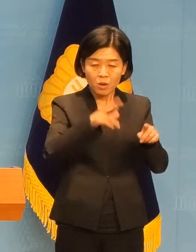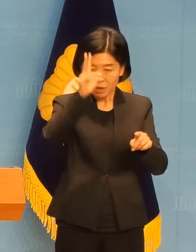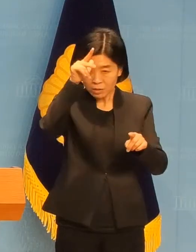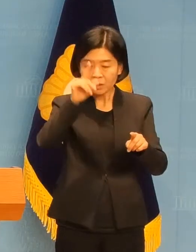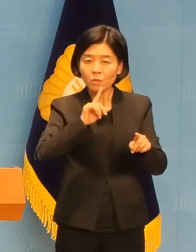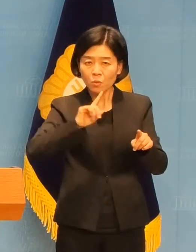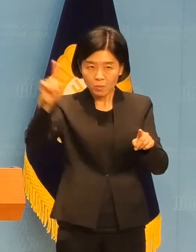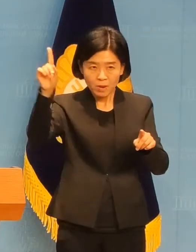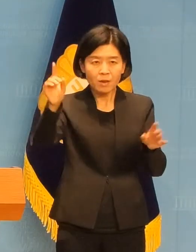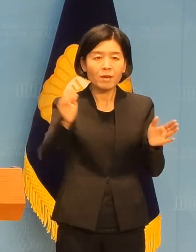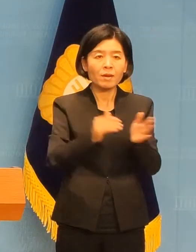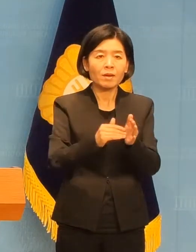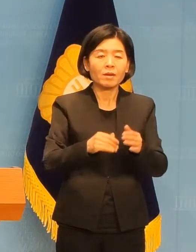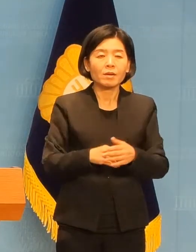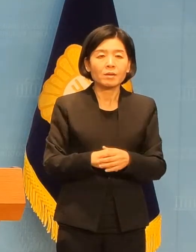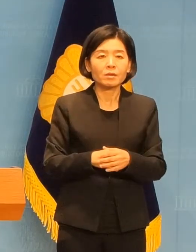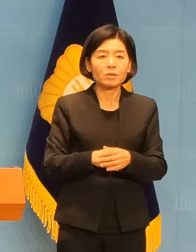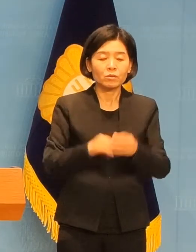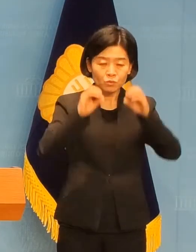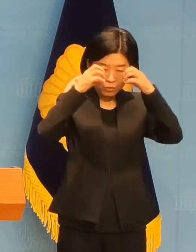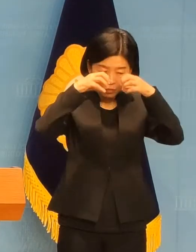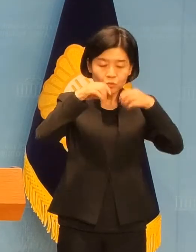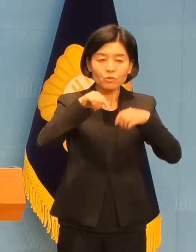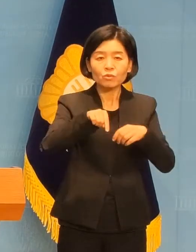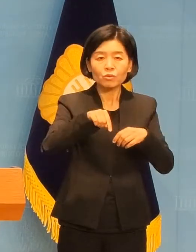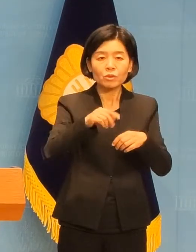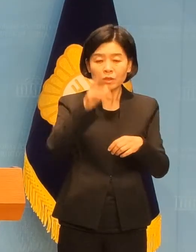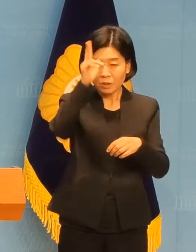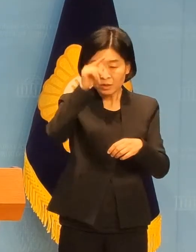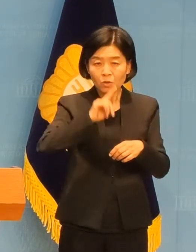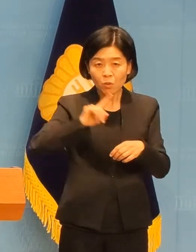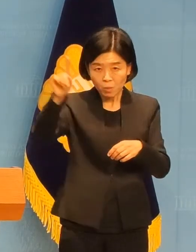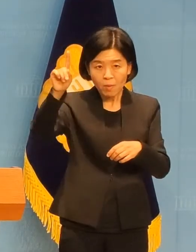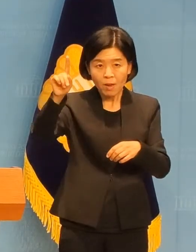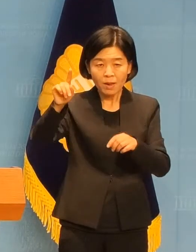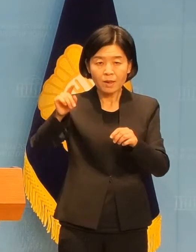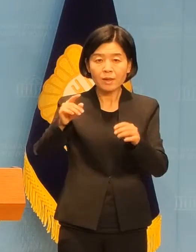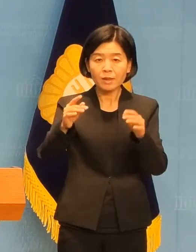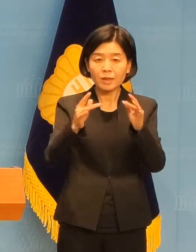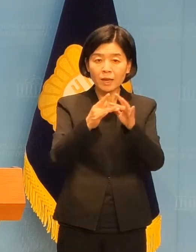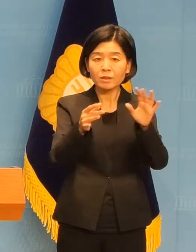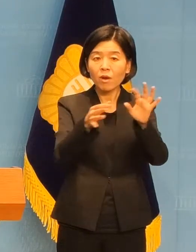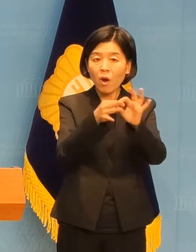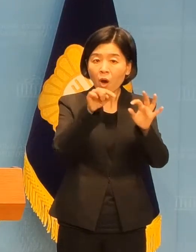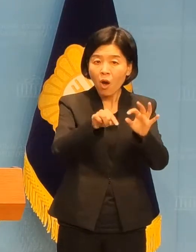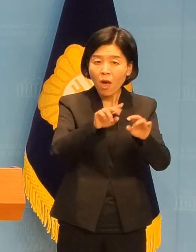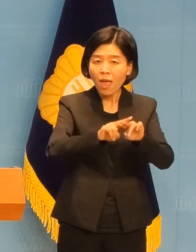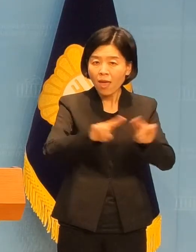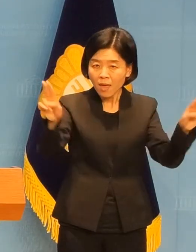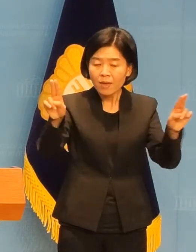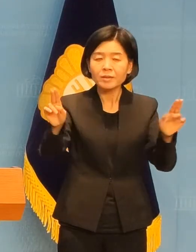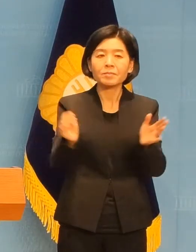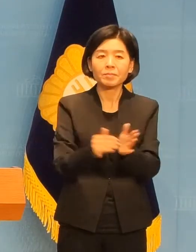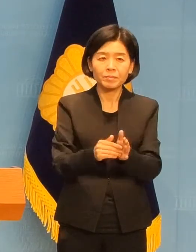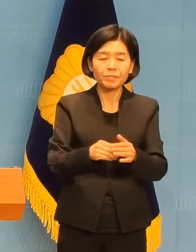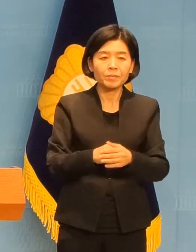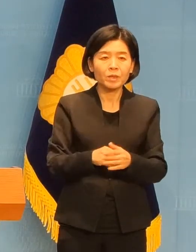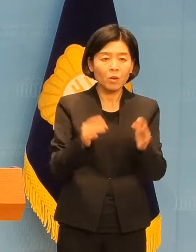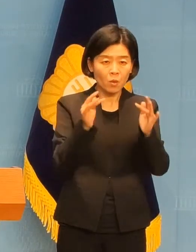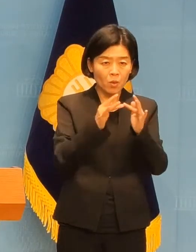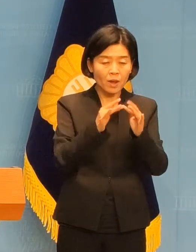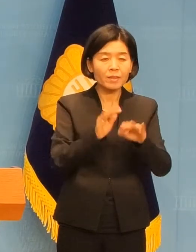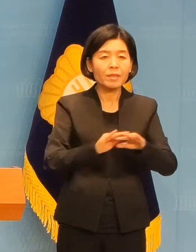고발 조치하였습니다. 구글은 경찰 고발한 계정에 대해 계정 해지 조치를 완료했습니다. 온라인